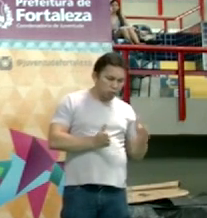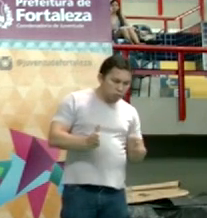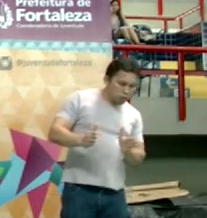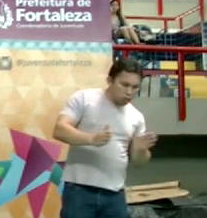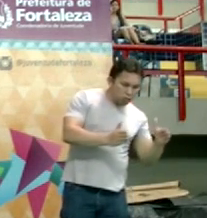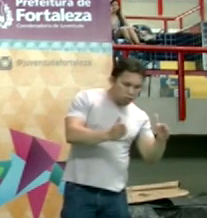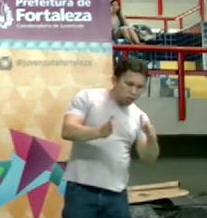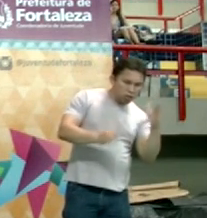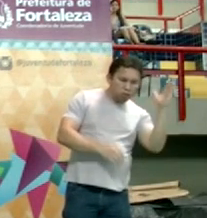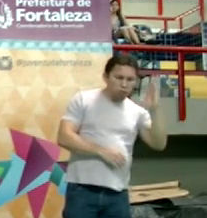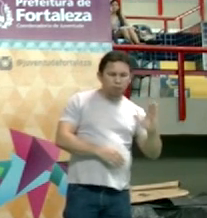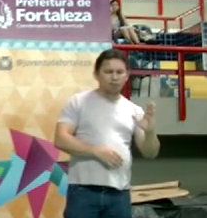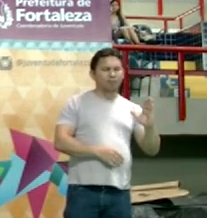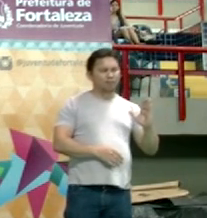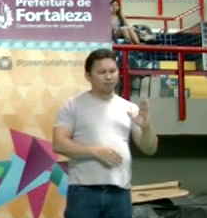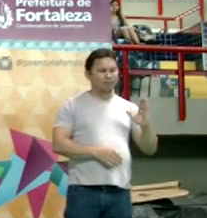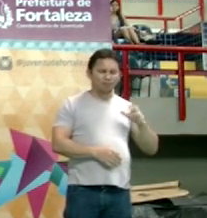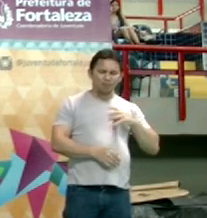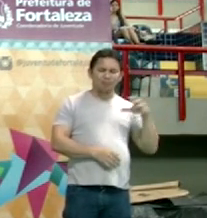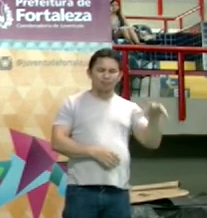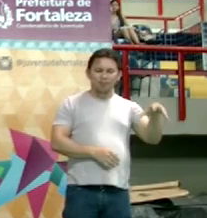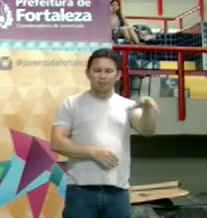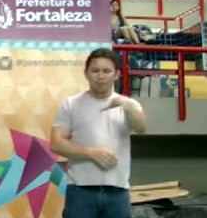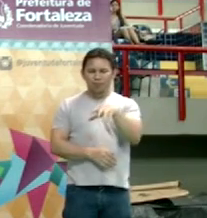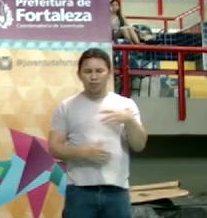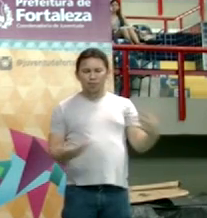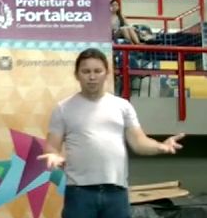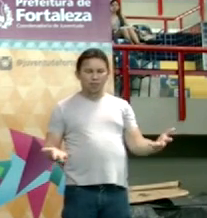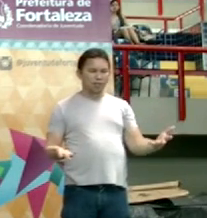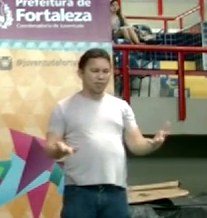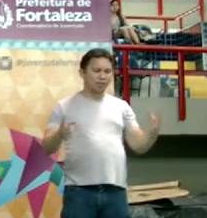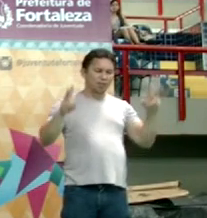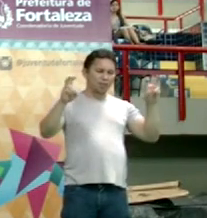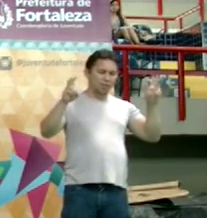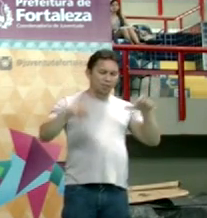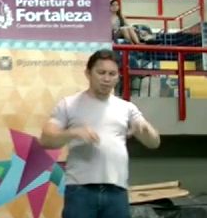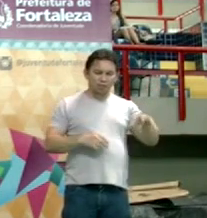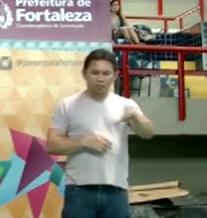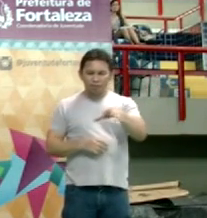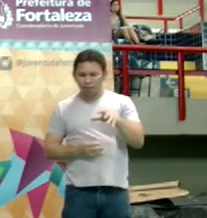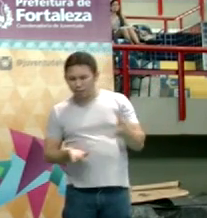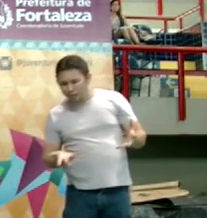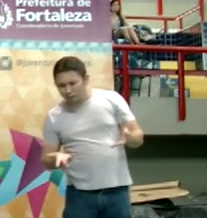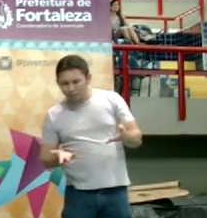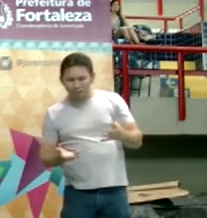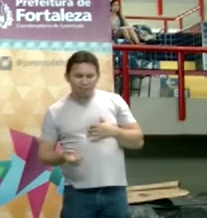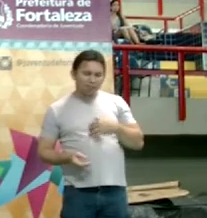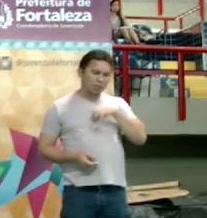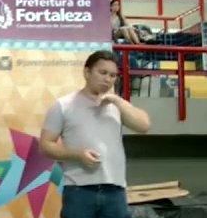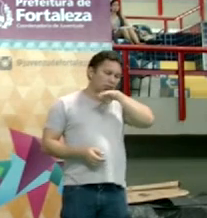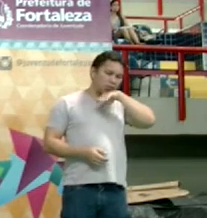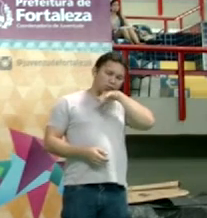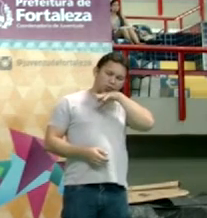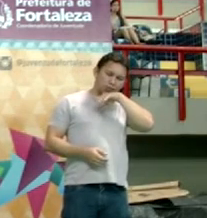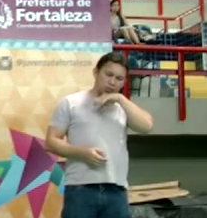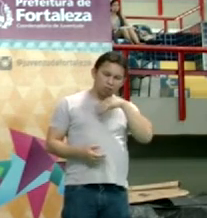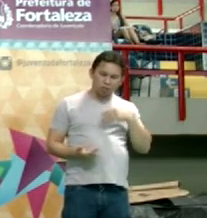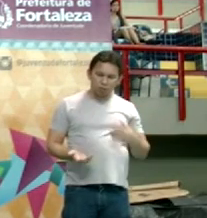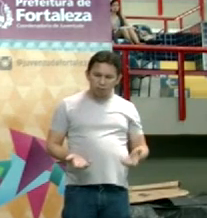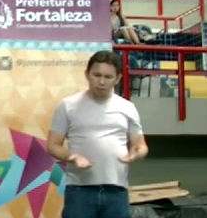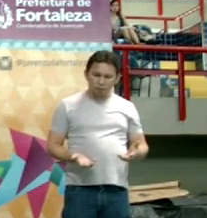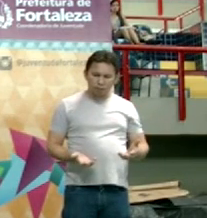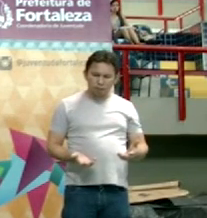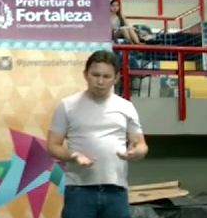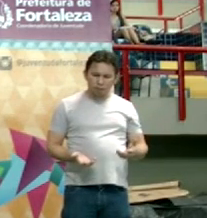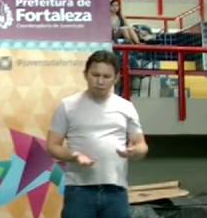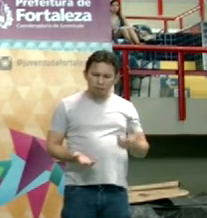do Brasil são em alguns trechos, salvo em alguns trechos, são péssimas.